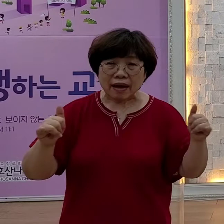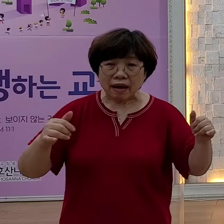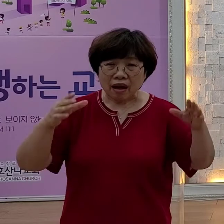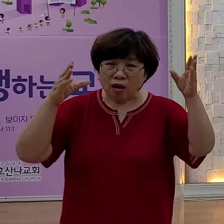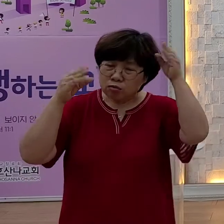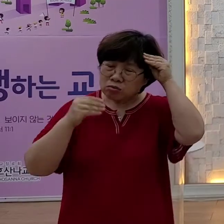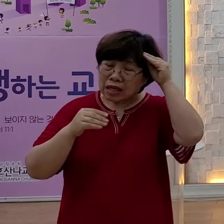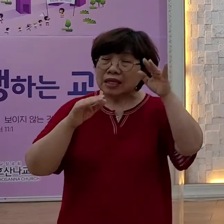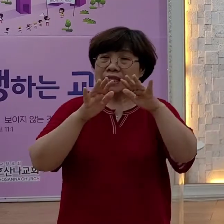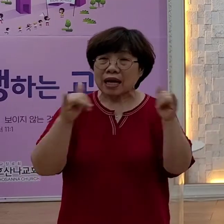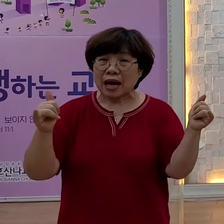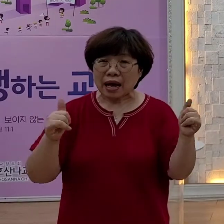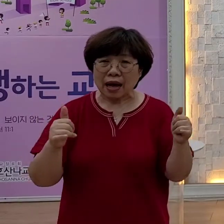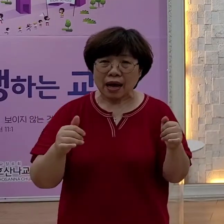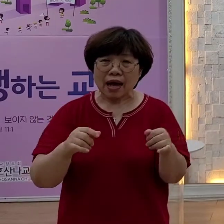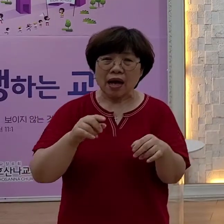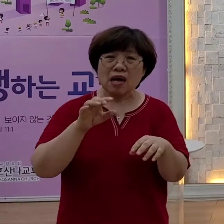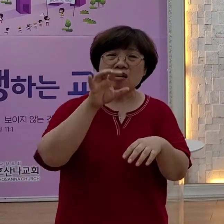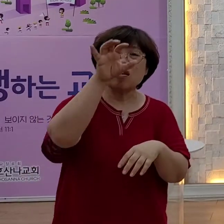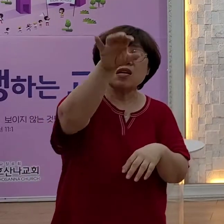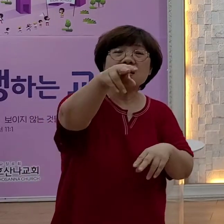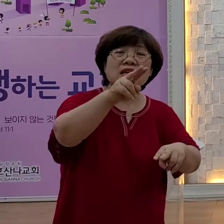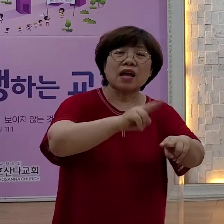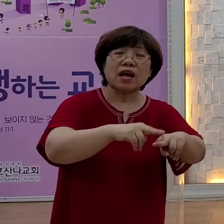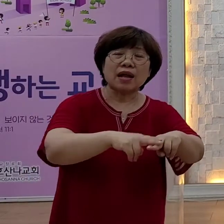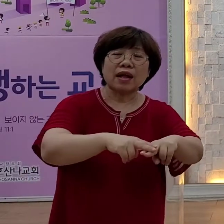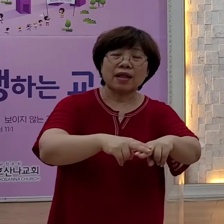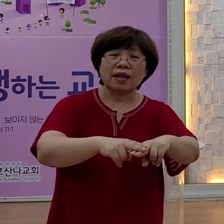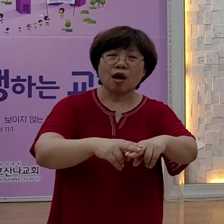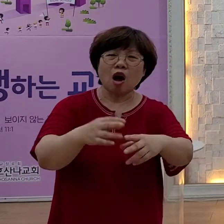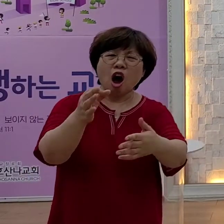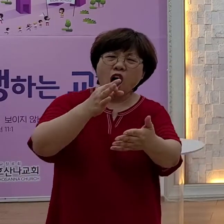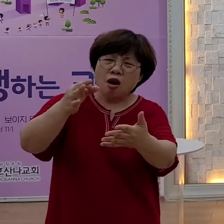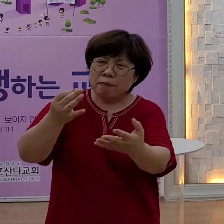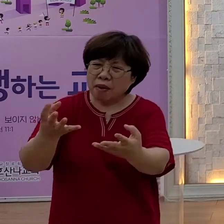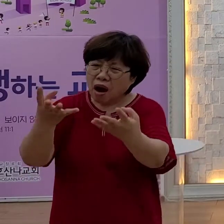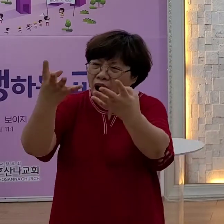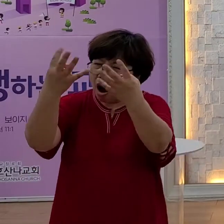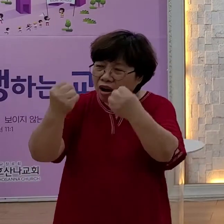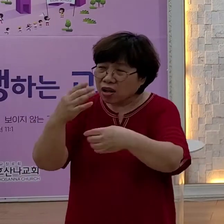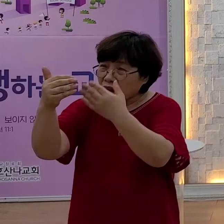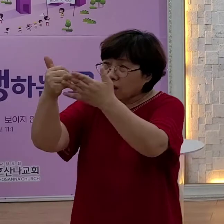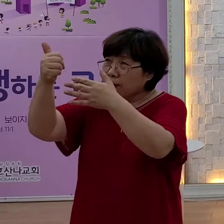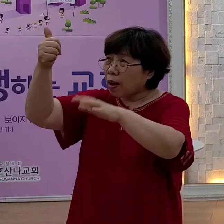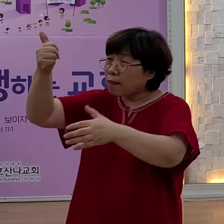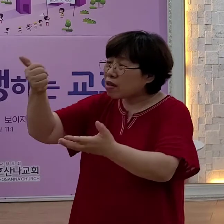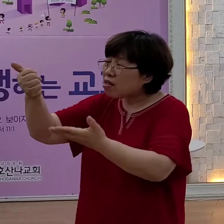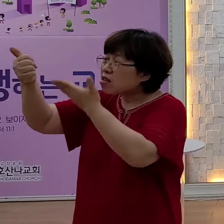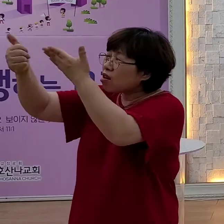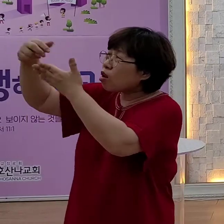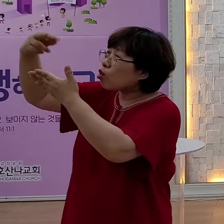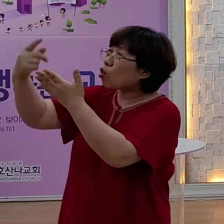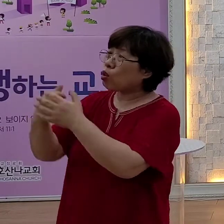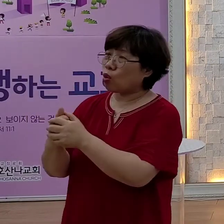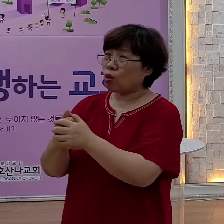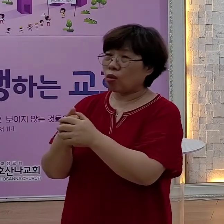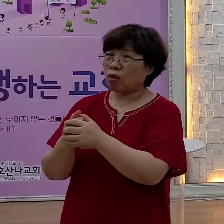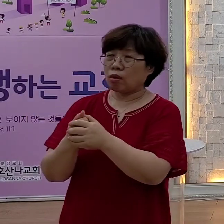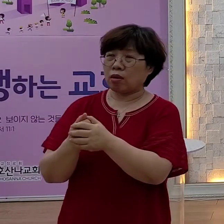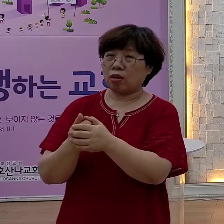앉아가지고 많은 헌금을 아무리 많은 헌금을 하나님 앞에 드린다 할지라도